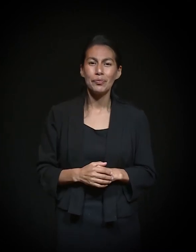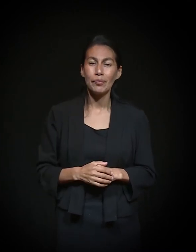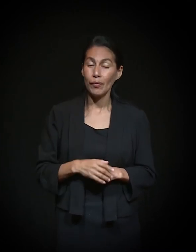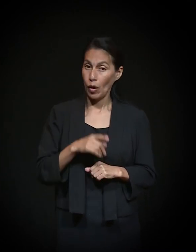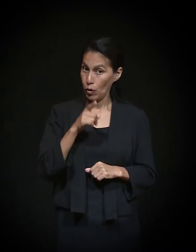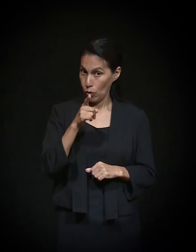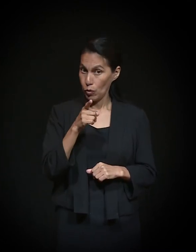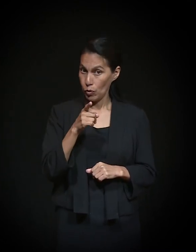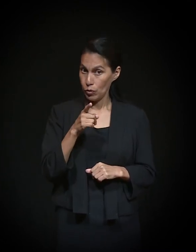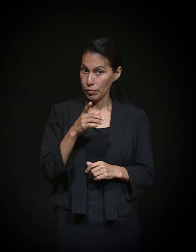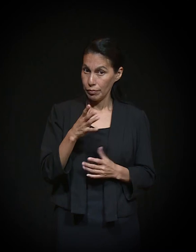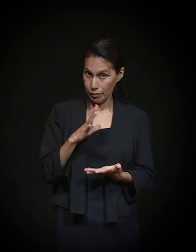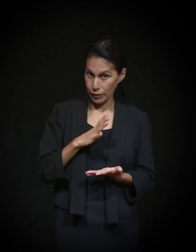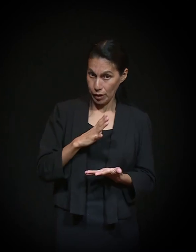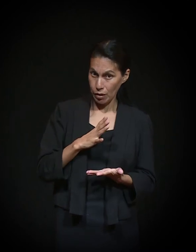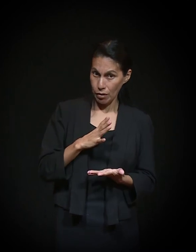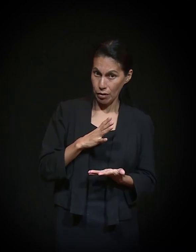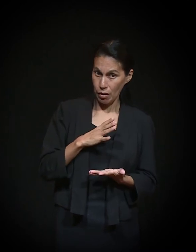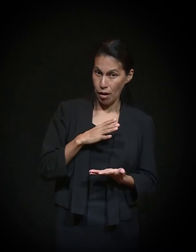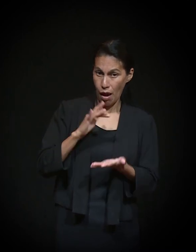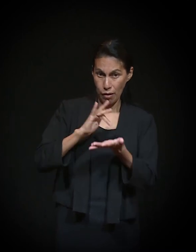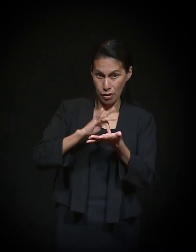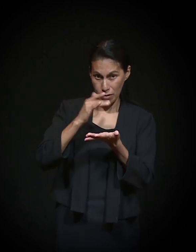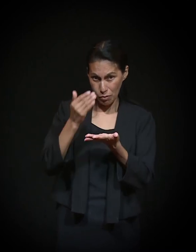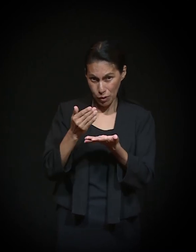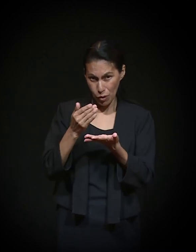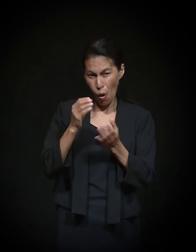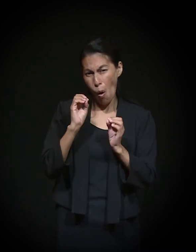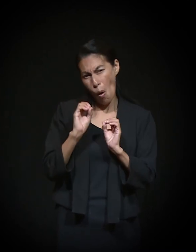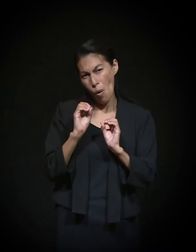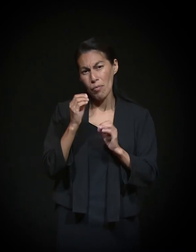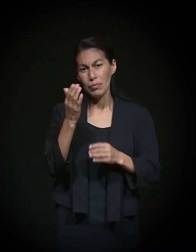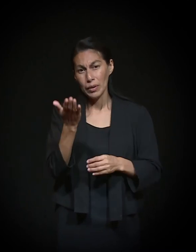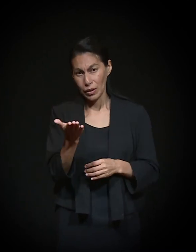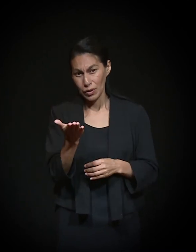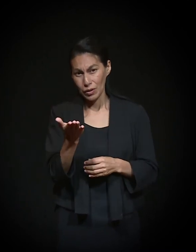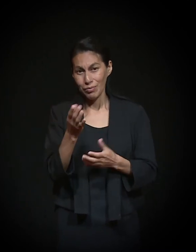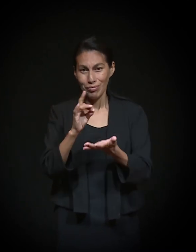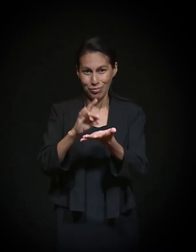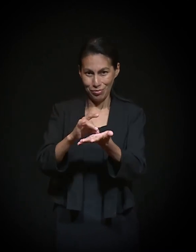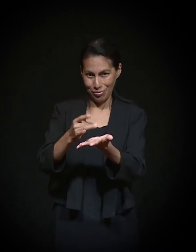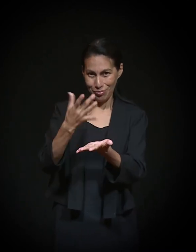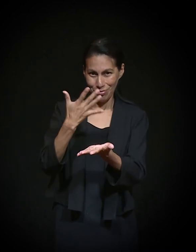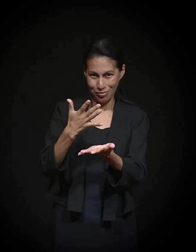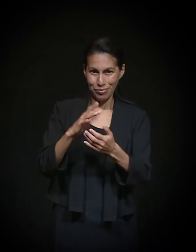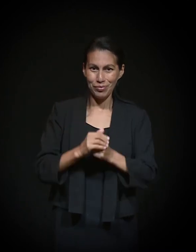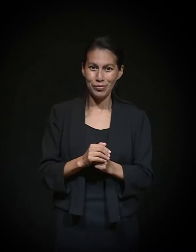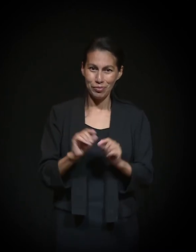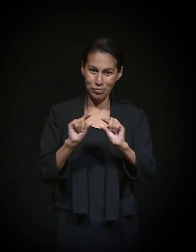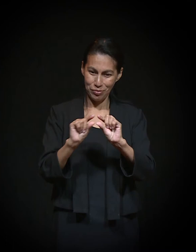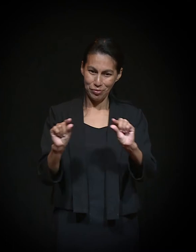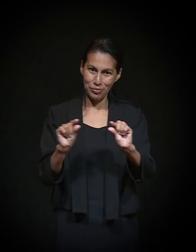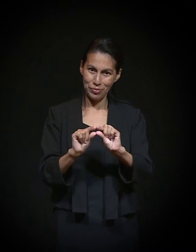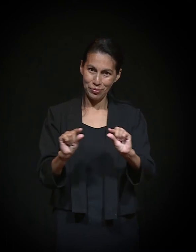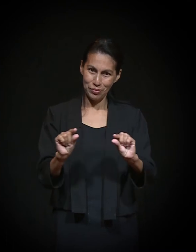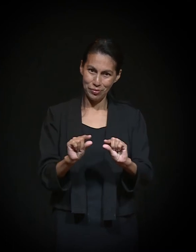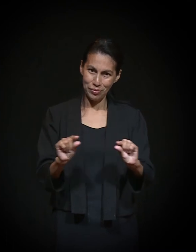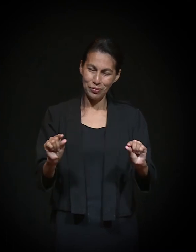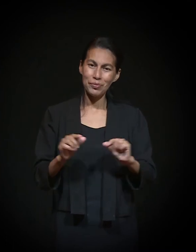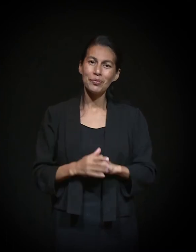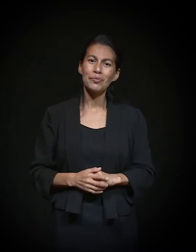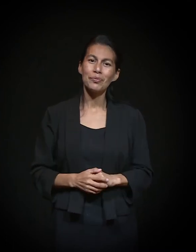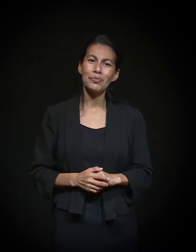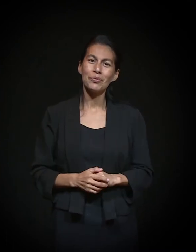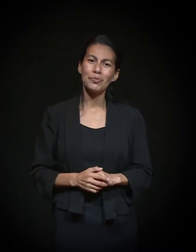ustedes. Si tú tienes algún agradecimiento o alguna petición, envíalo a los números que